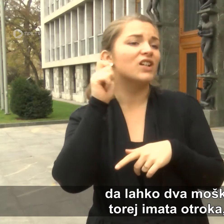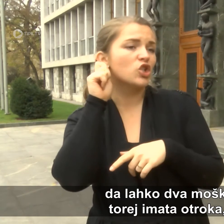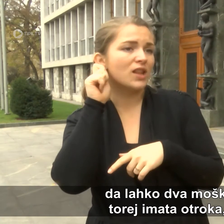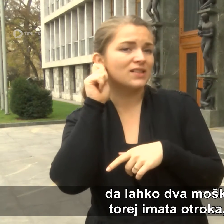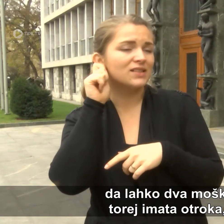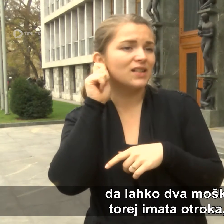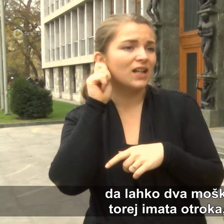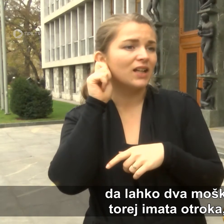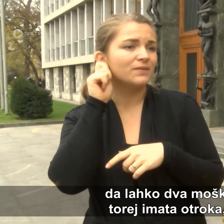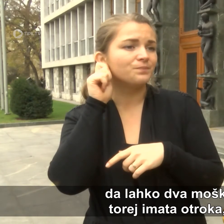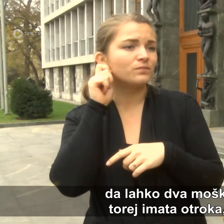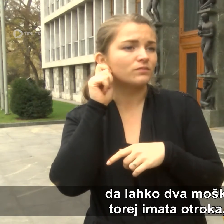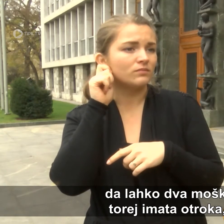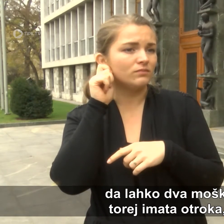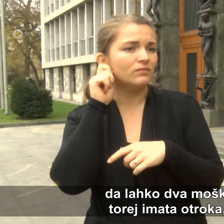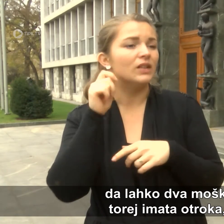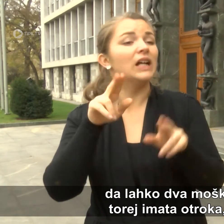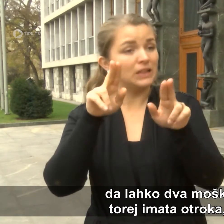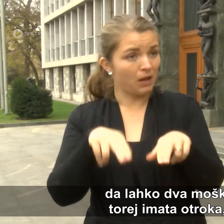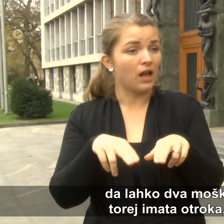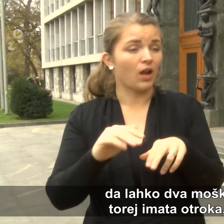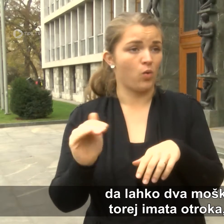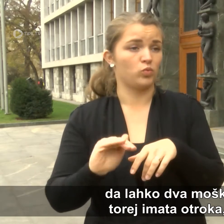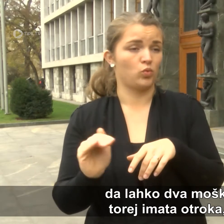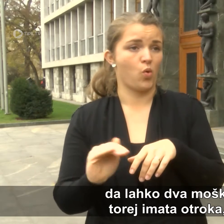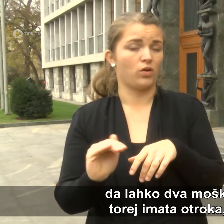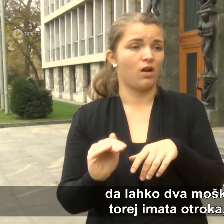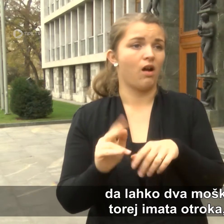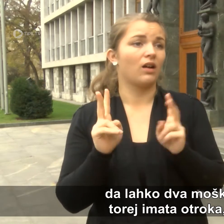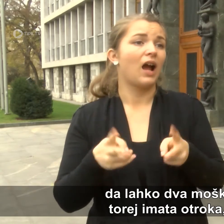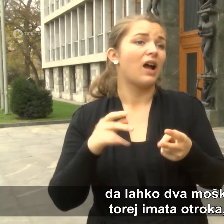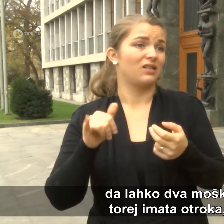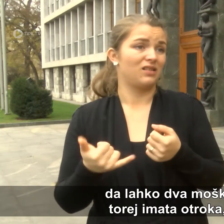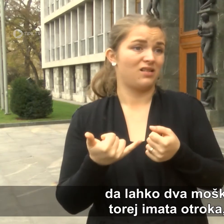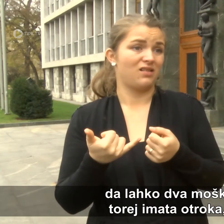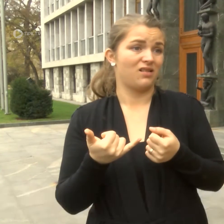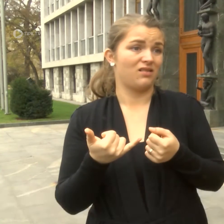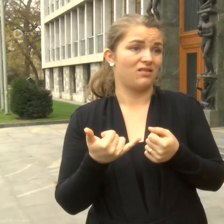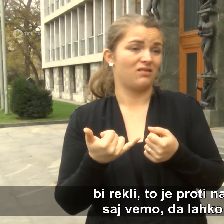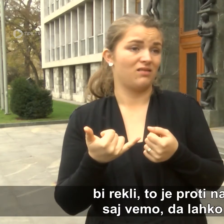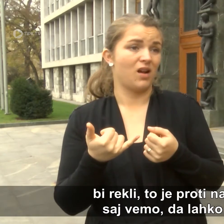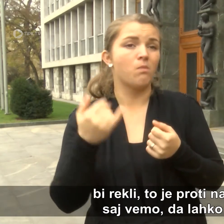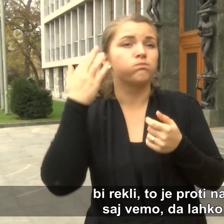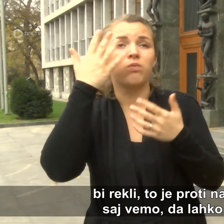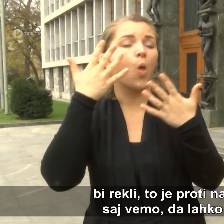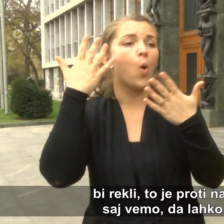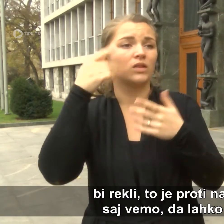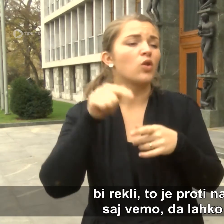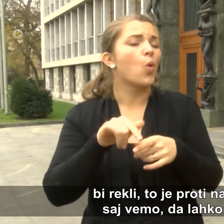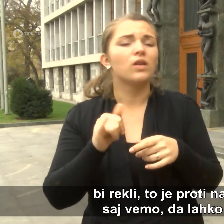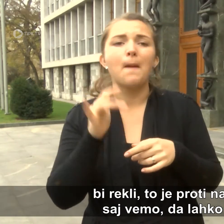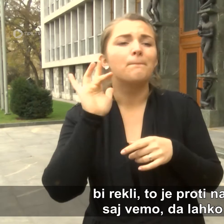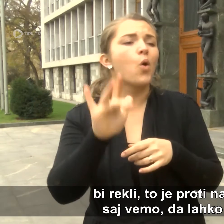ženski torej imata otroka, kar je blodna, bi rekli, to je